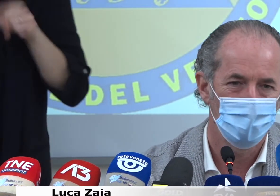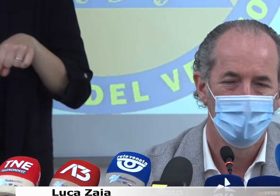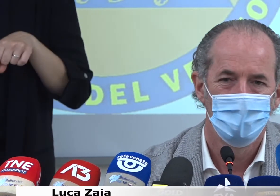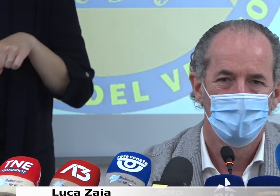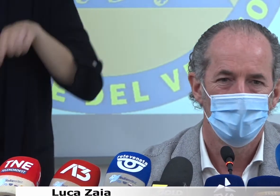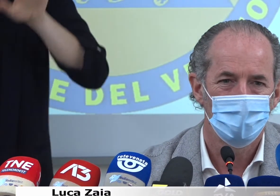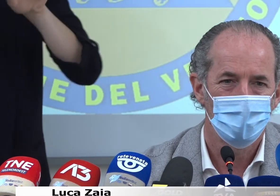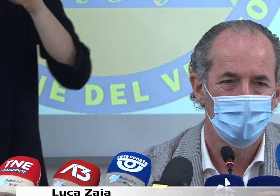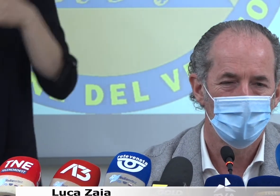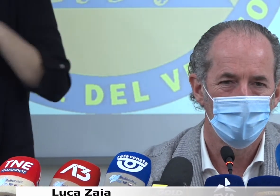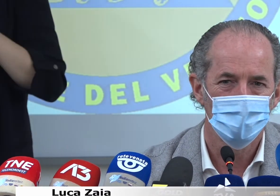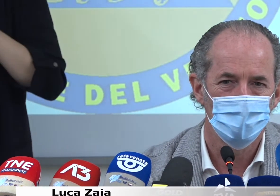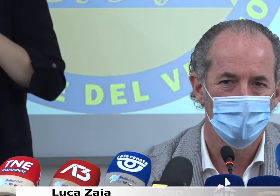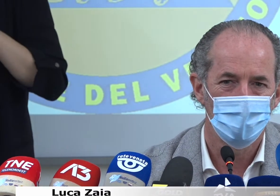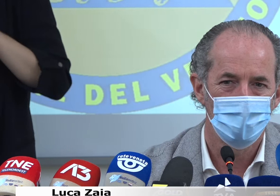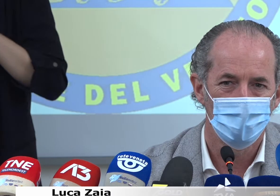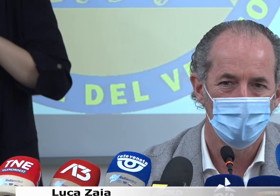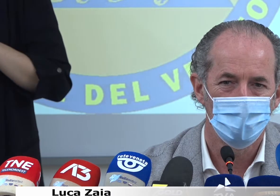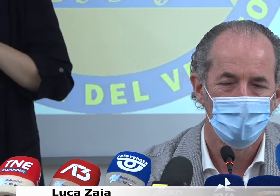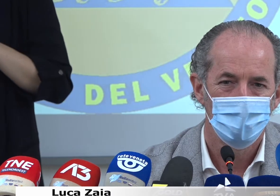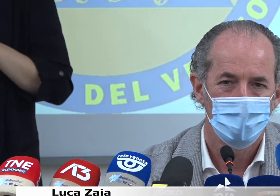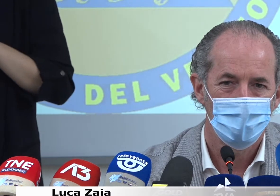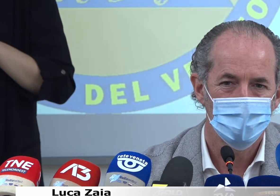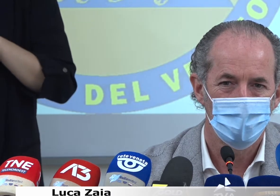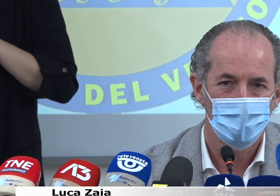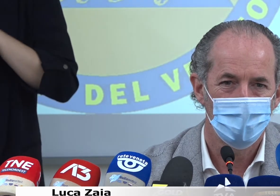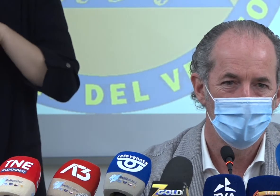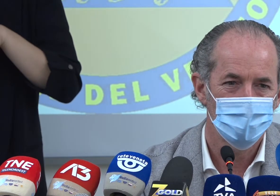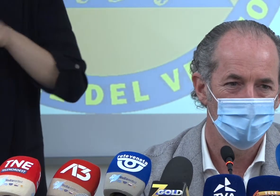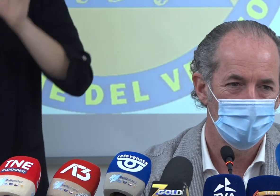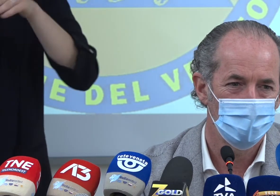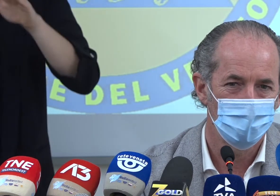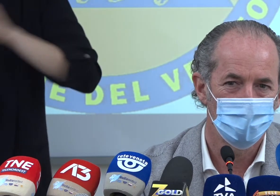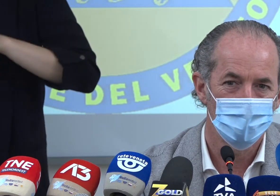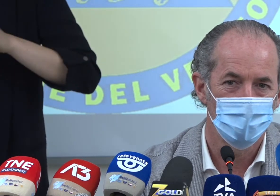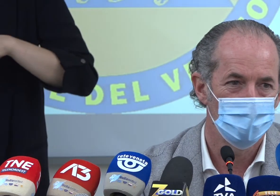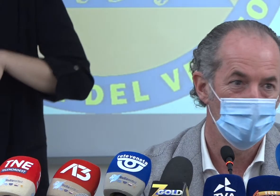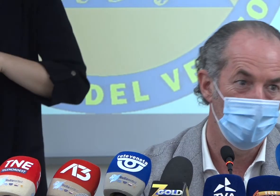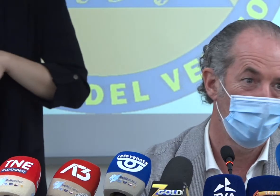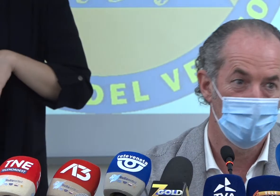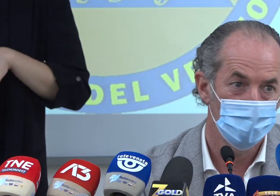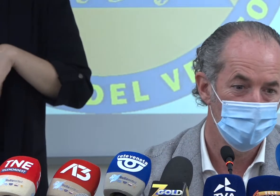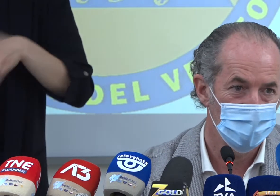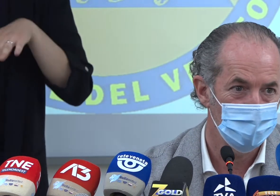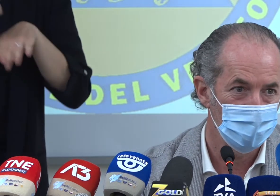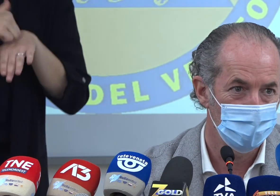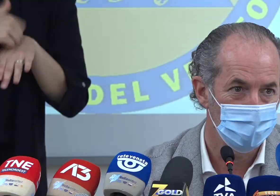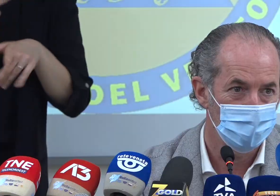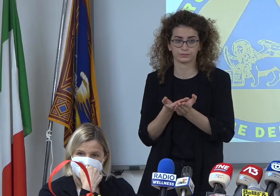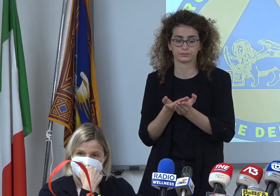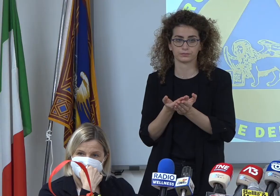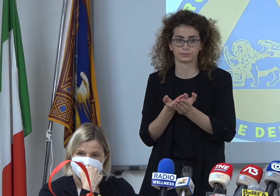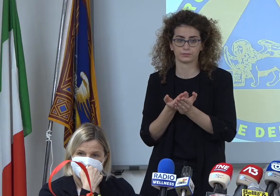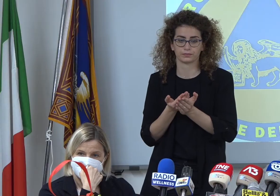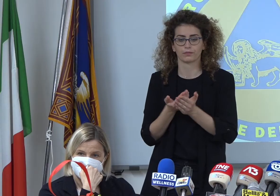York o da qualche altro posto in giro per il mondo e sapere che devi andare sul territorio del turismo dove c'è il coprifuoco non è il massimo della vita.